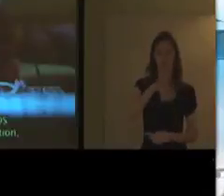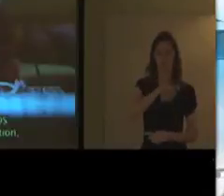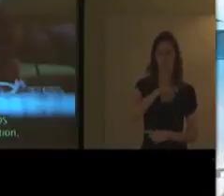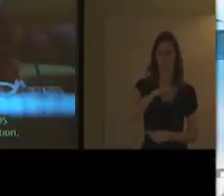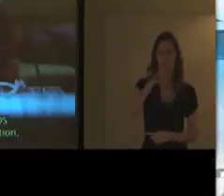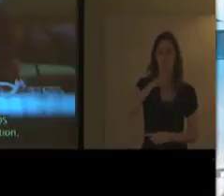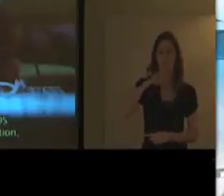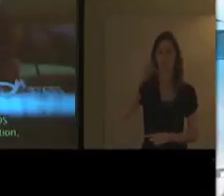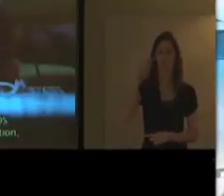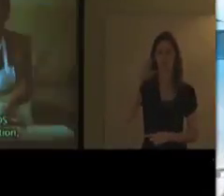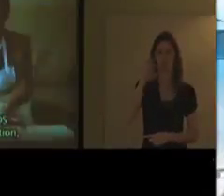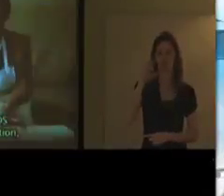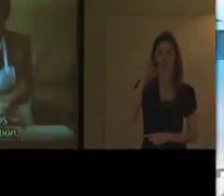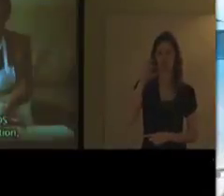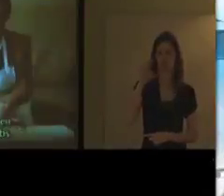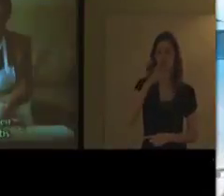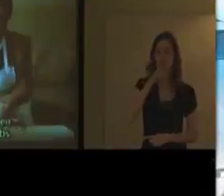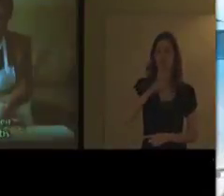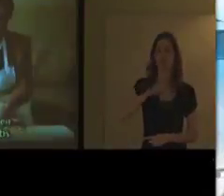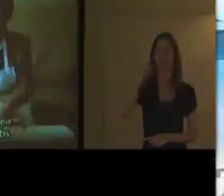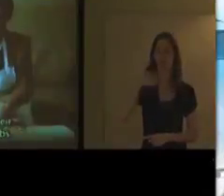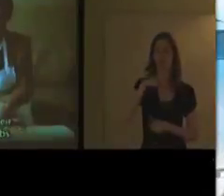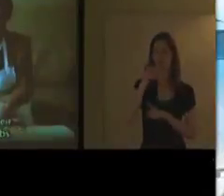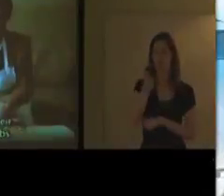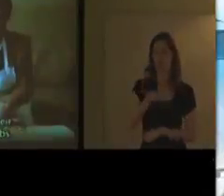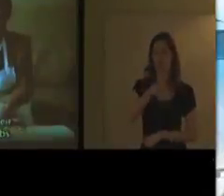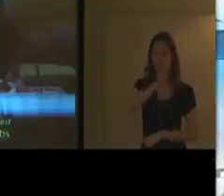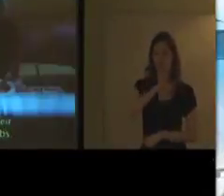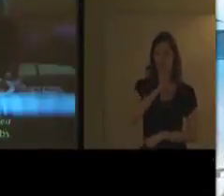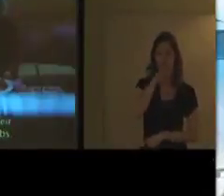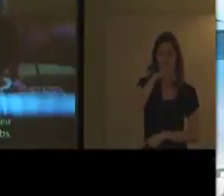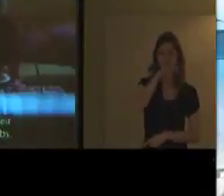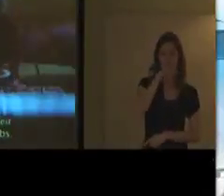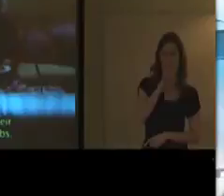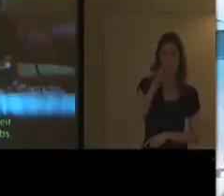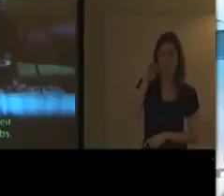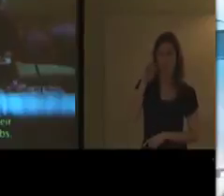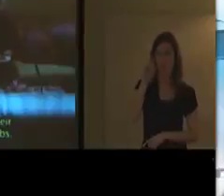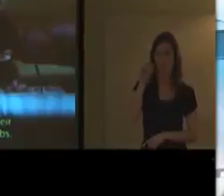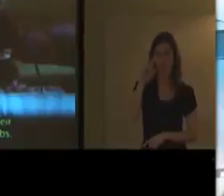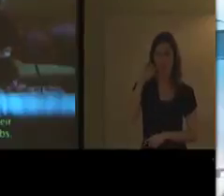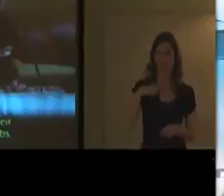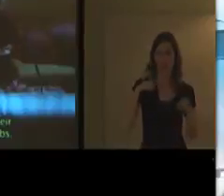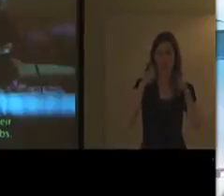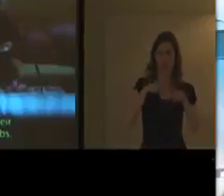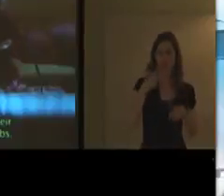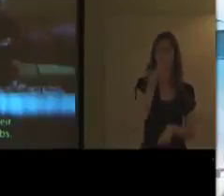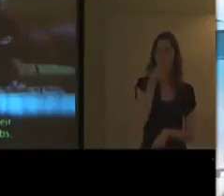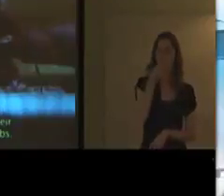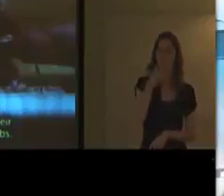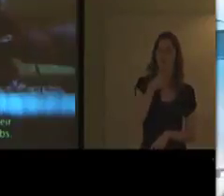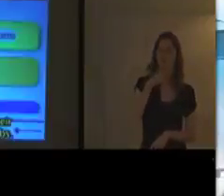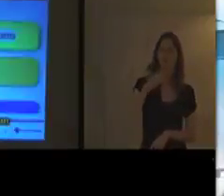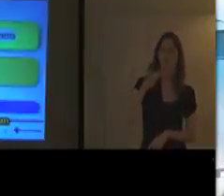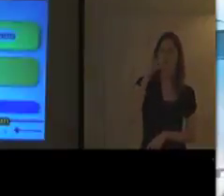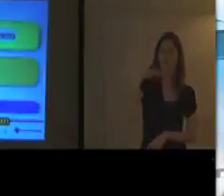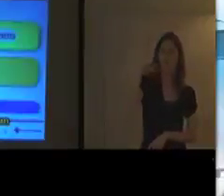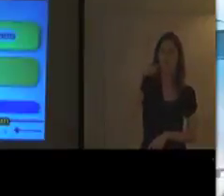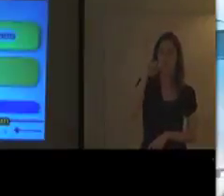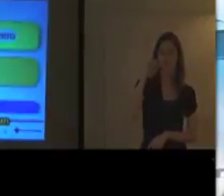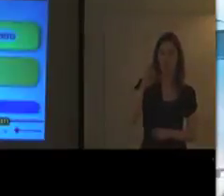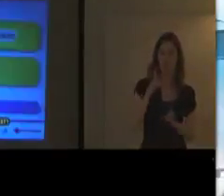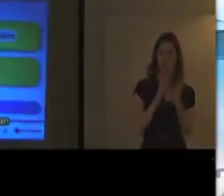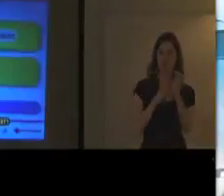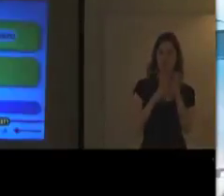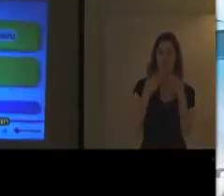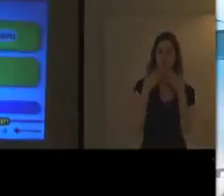y Fundación Vodafone España, Inés y Pilar pueden quedar para comer juntas su plato favorito, las migas extremeñas. A través de un